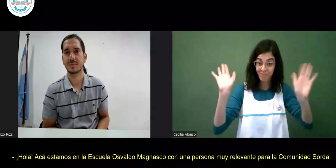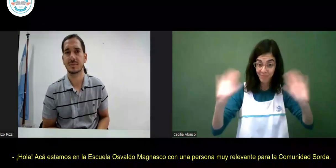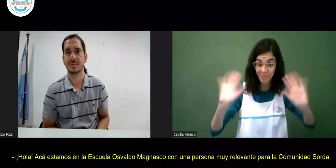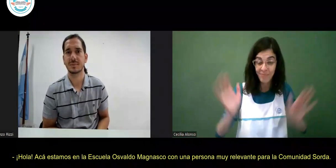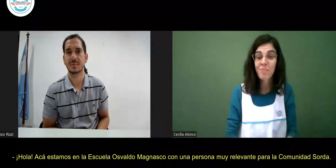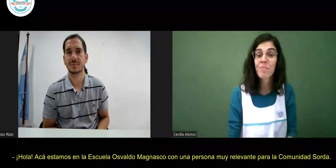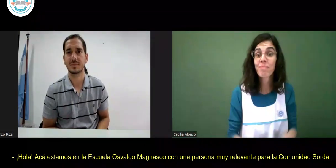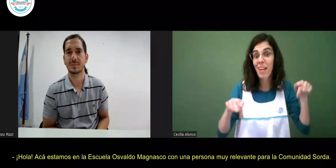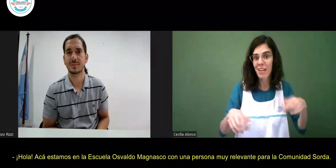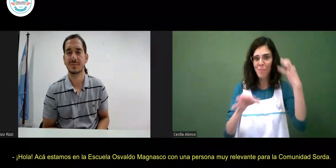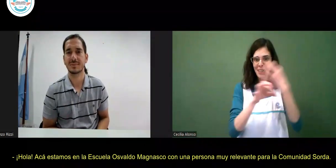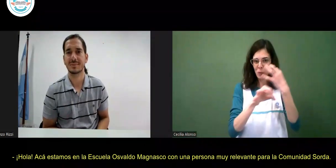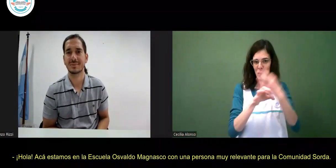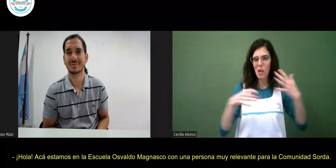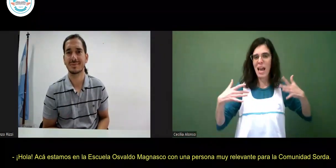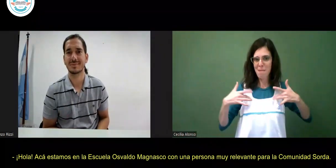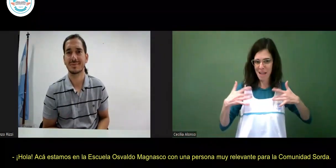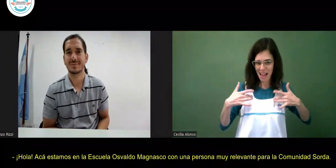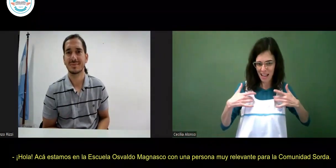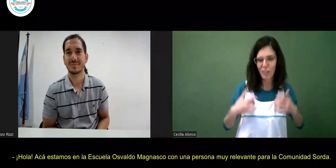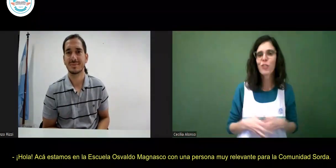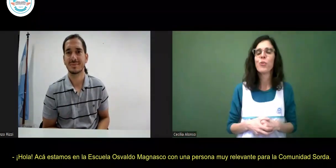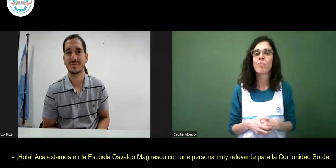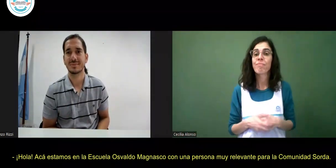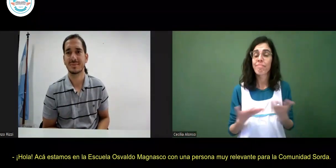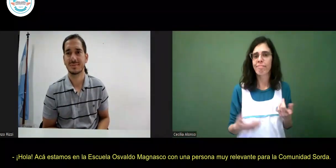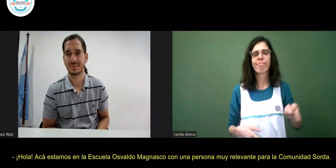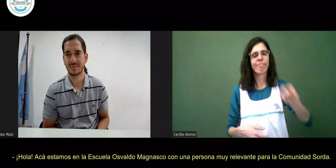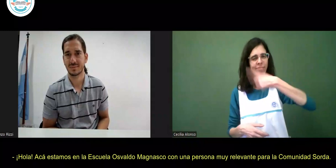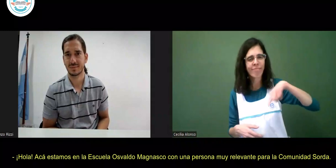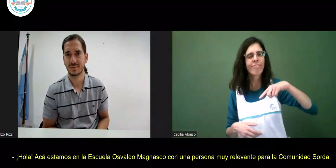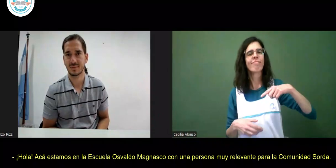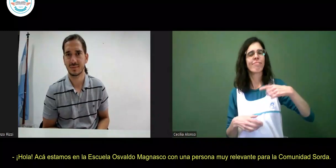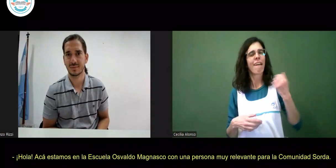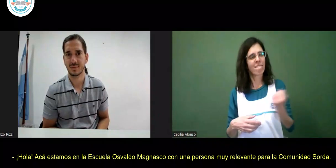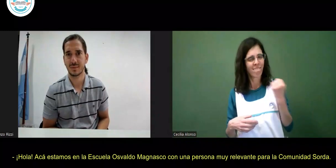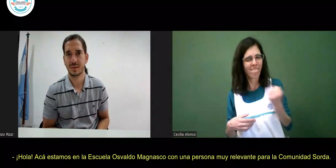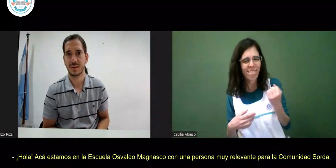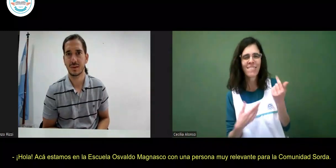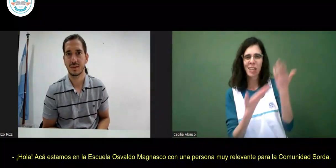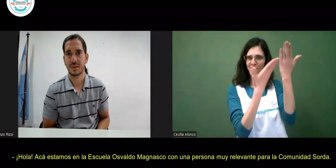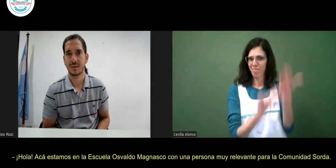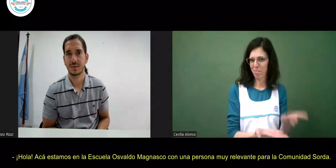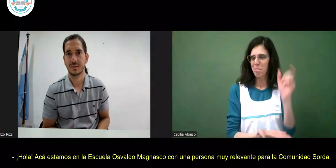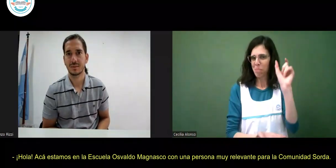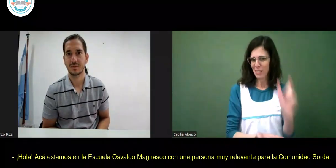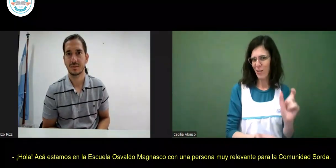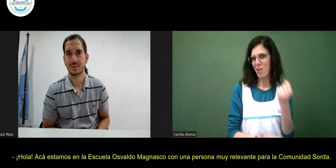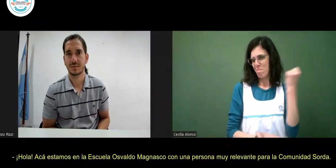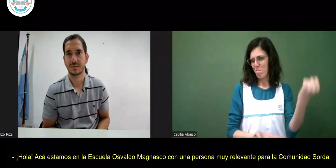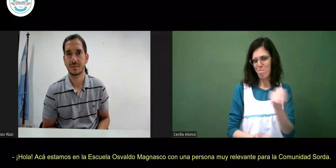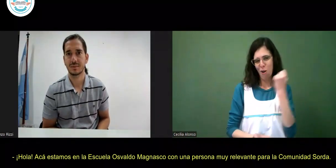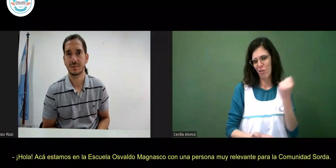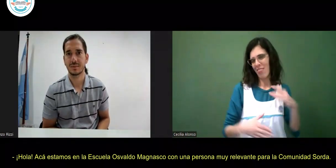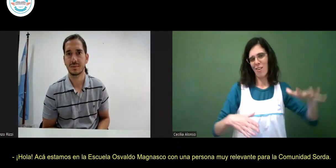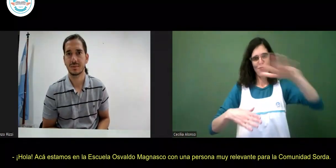Hola, acá estamos en la escuela Osvaldo Mañasco con una persona muy relevante para la